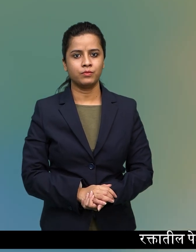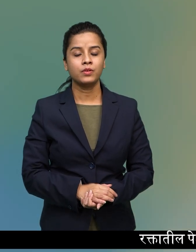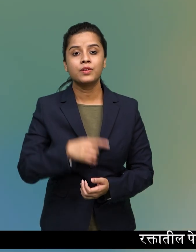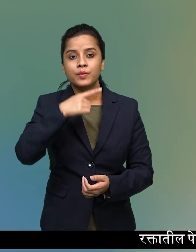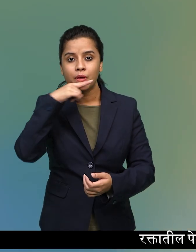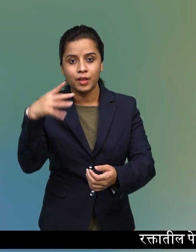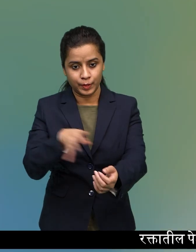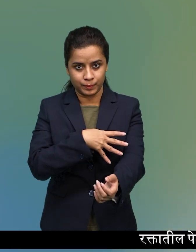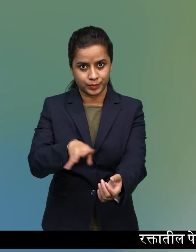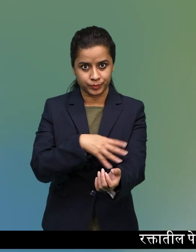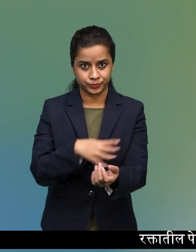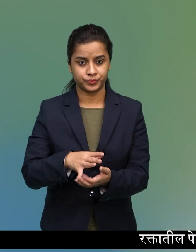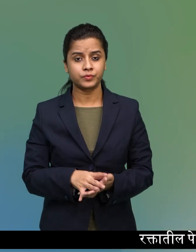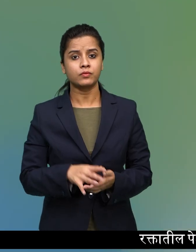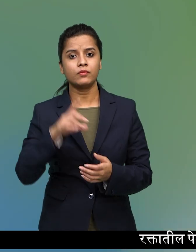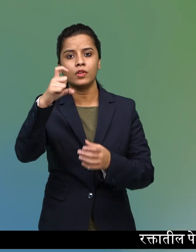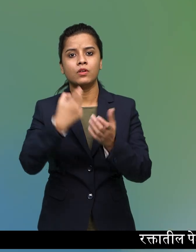रक्तातील पेशी 3 प्रकारच्या असतात.